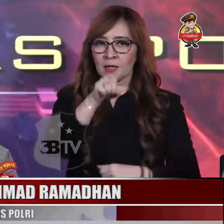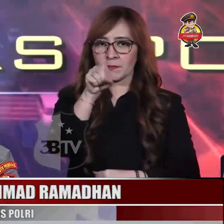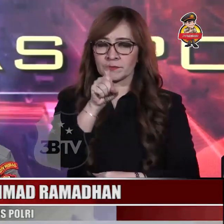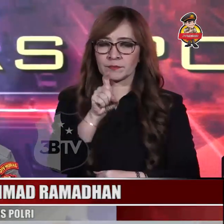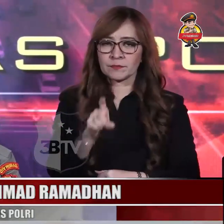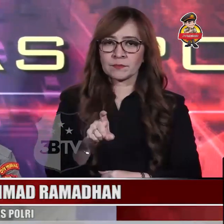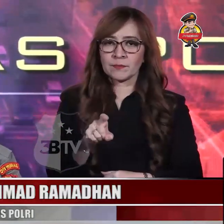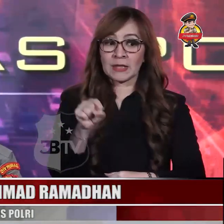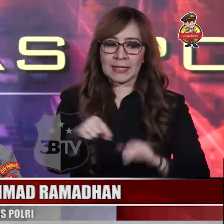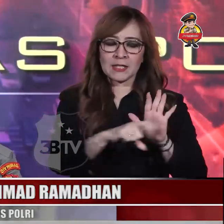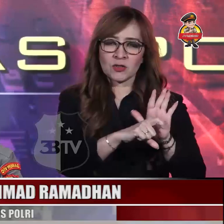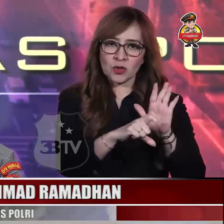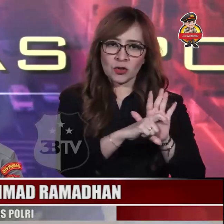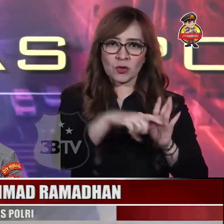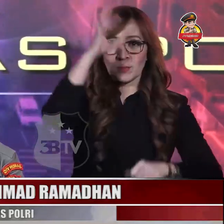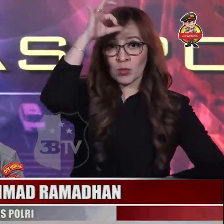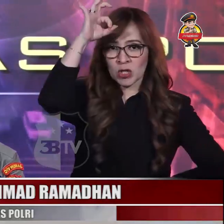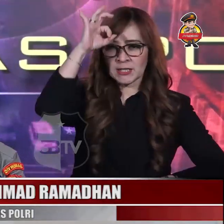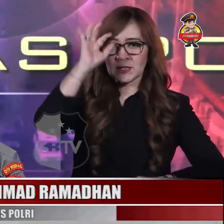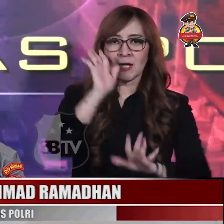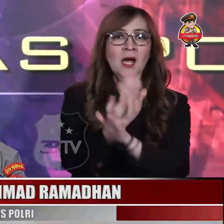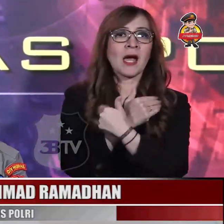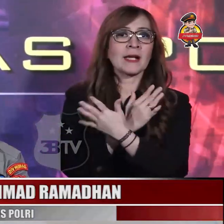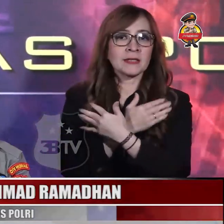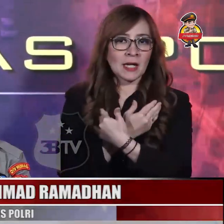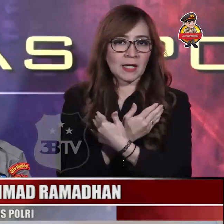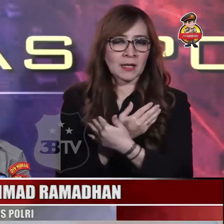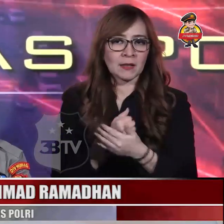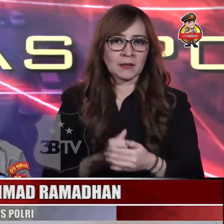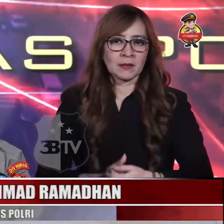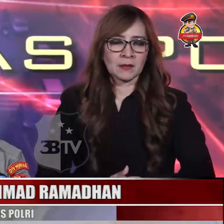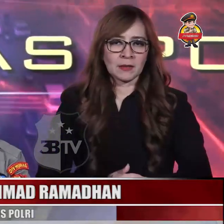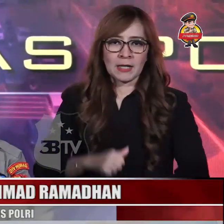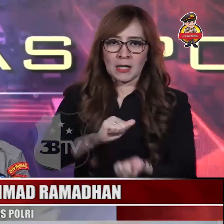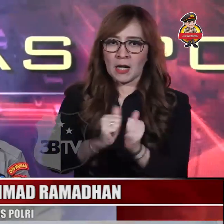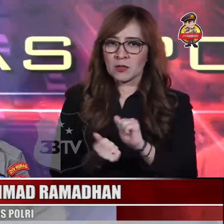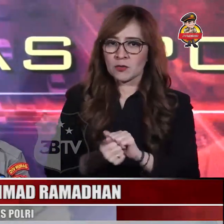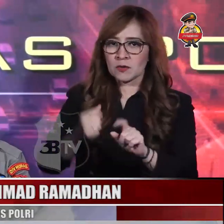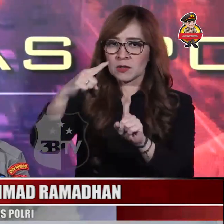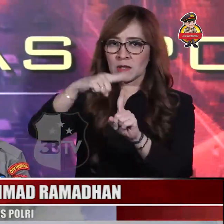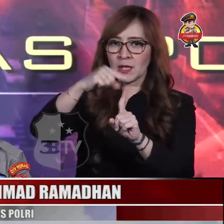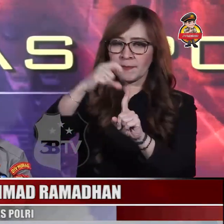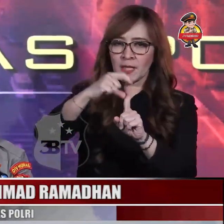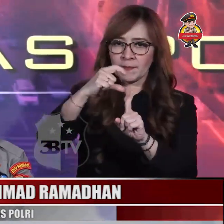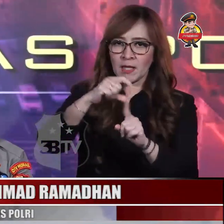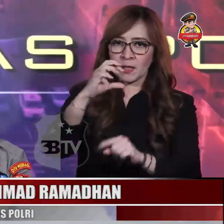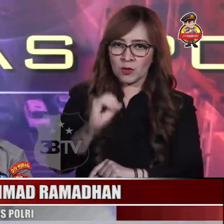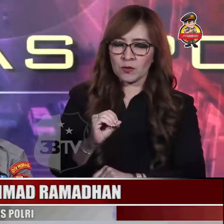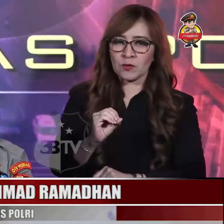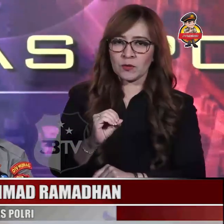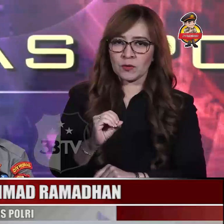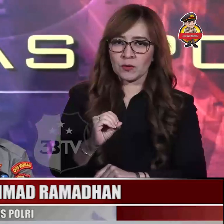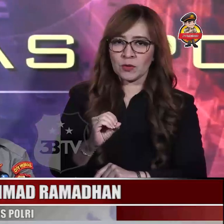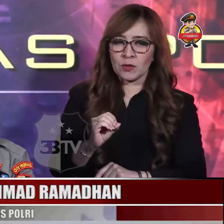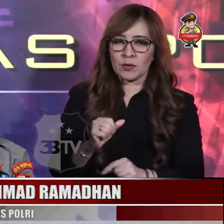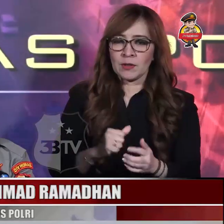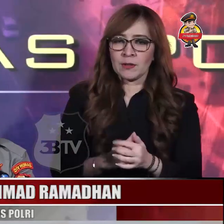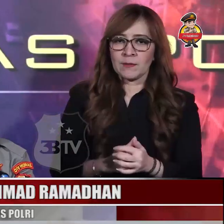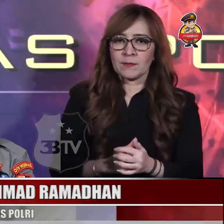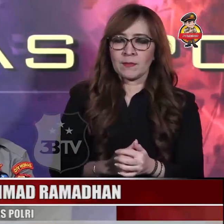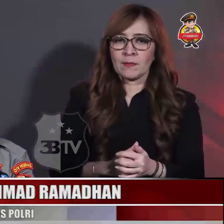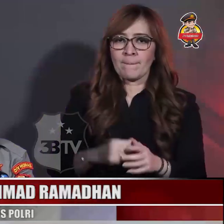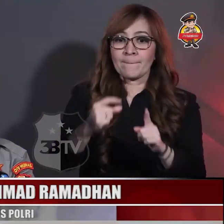ini contoh ya, Polda Aceh penanganan kasus TPPO. Ini yang berupa PSK